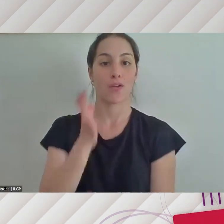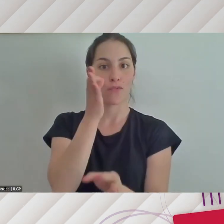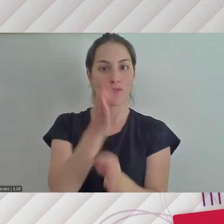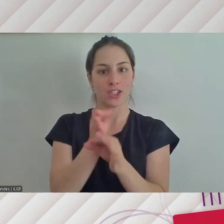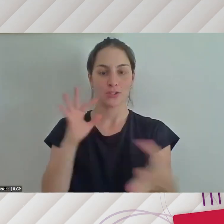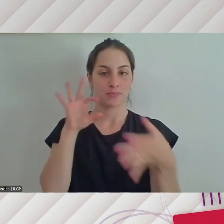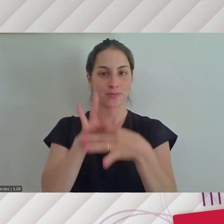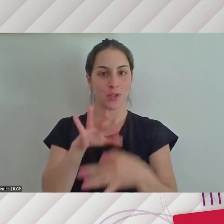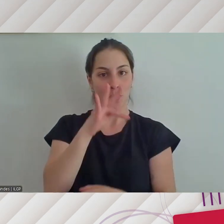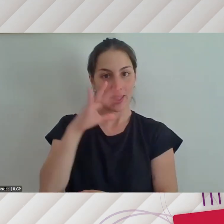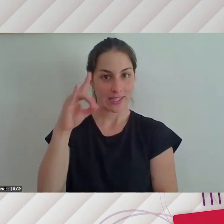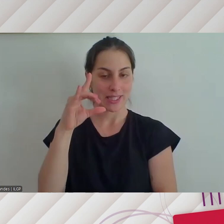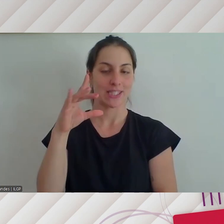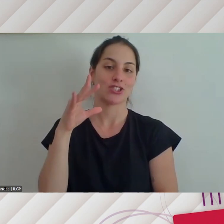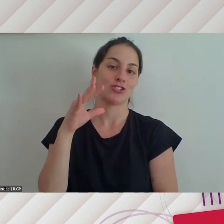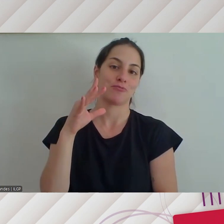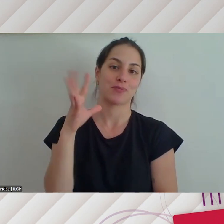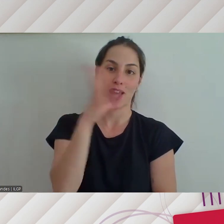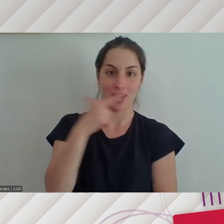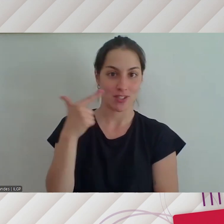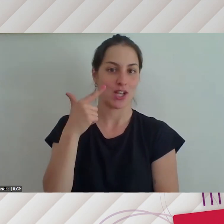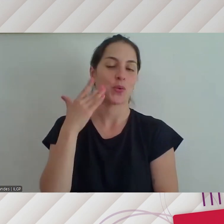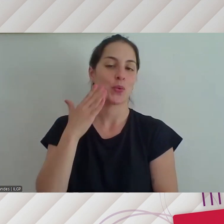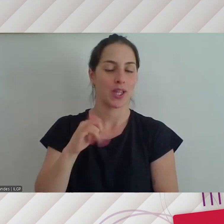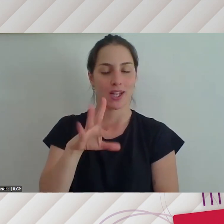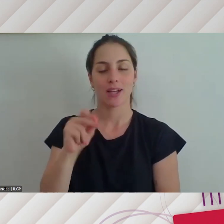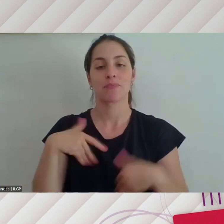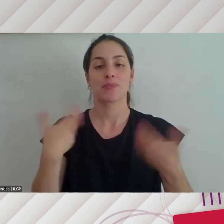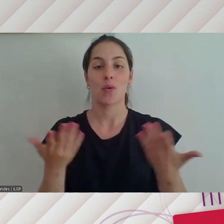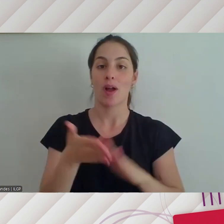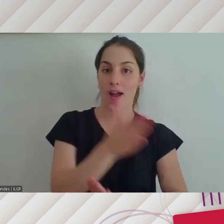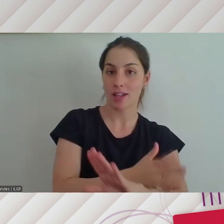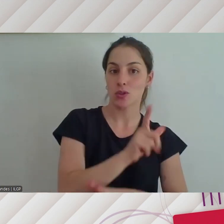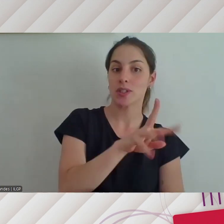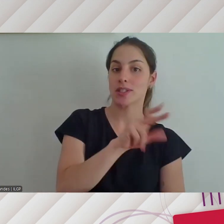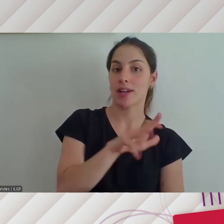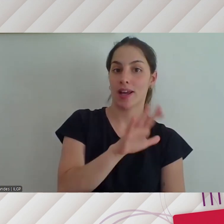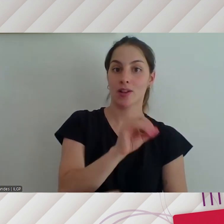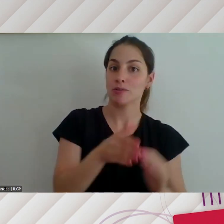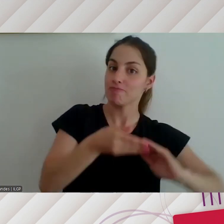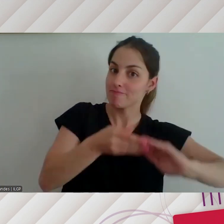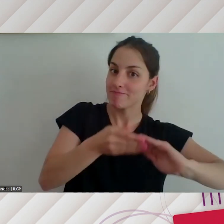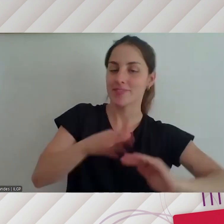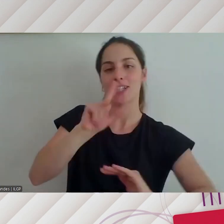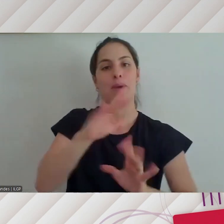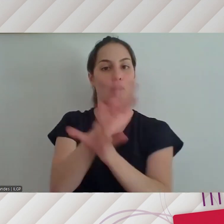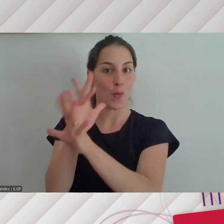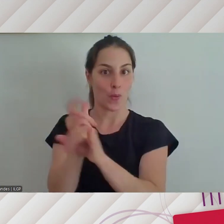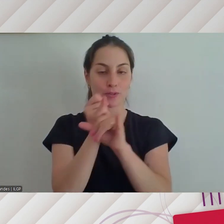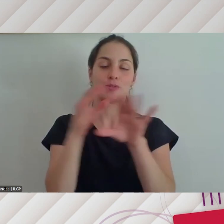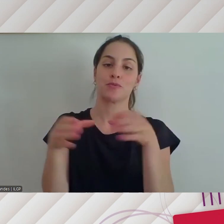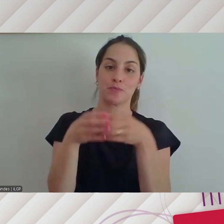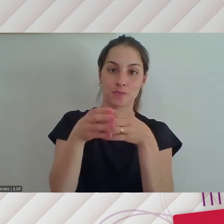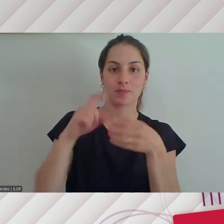anos do INA. Em primeiro lugar, gostaria de saudar a professora Luísa Neto e os restantes membros do Conselho Diretivo, bem